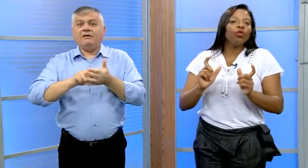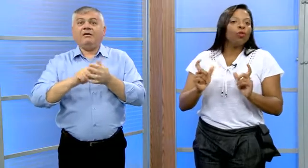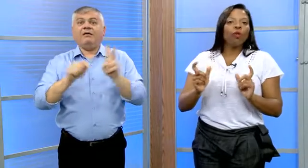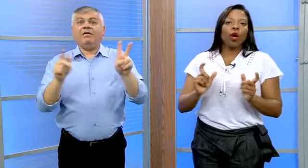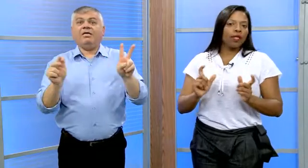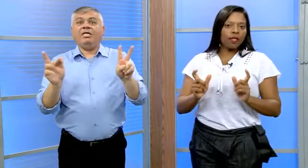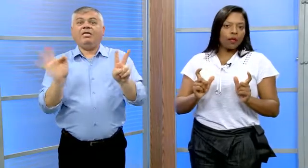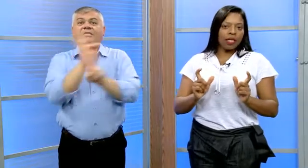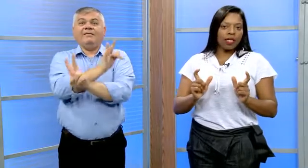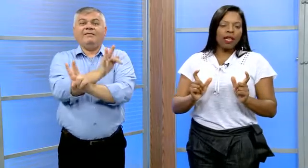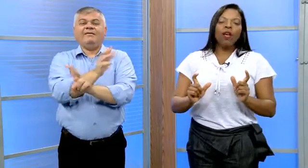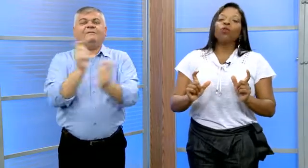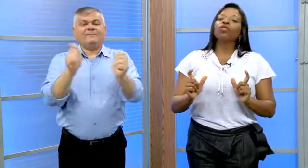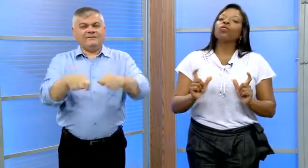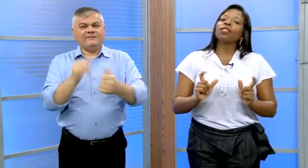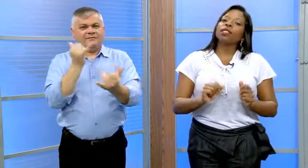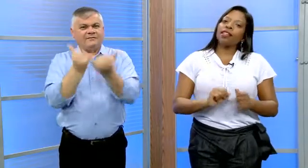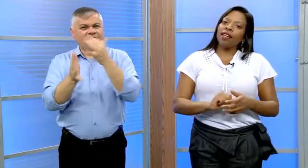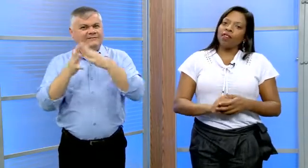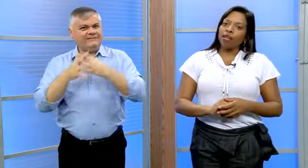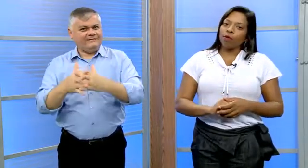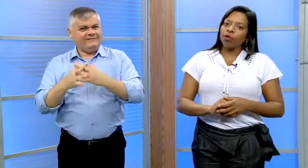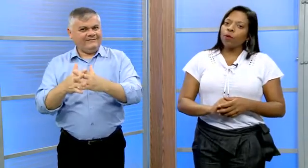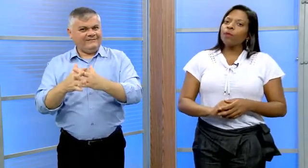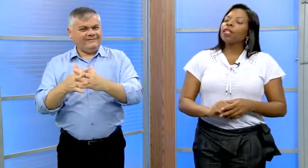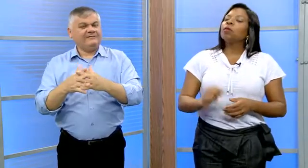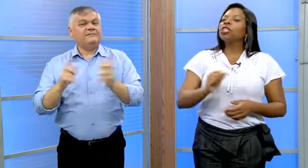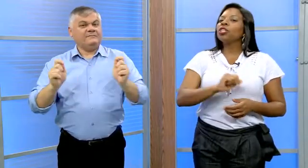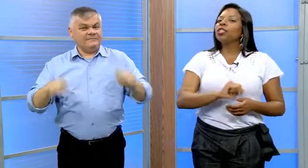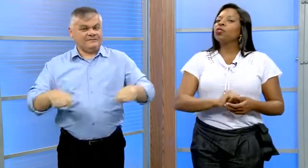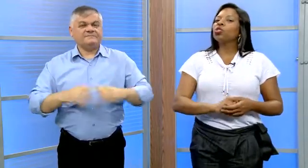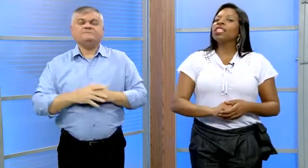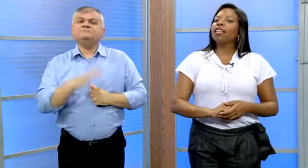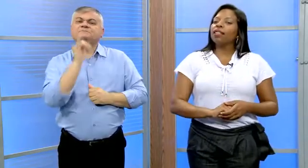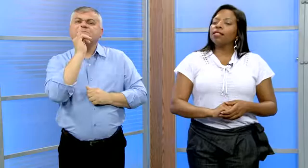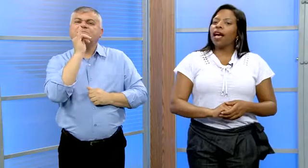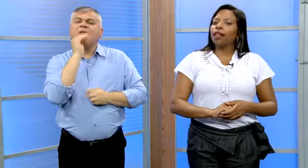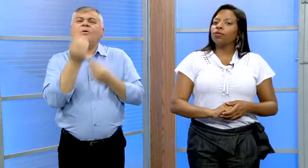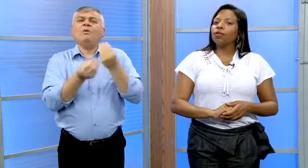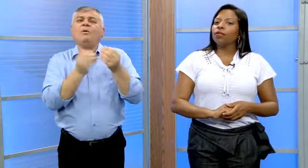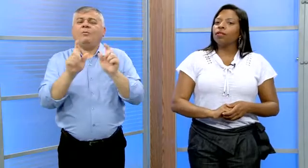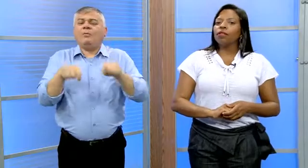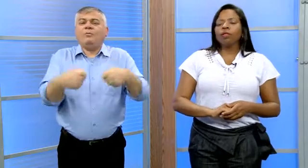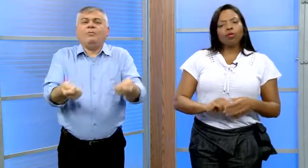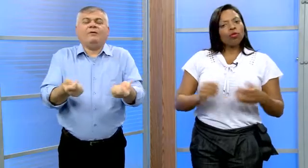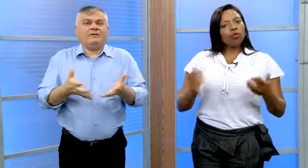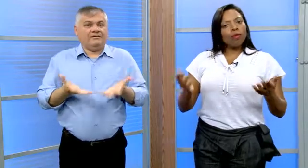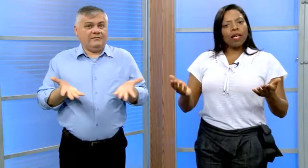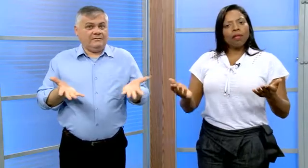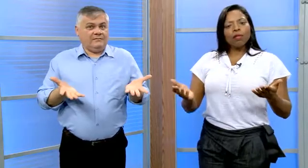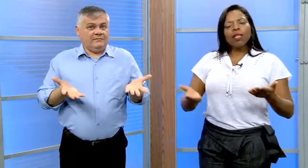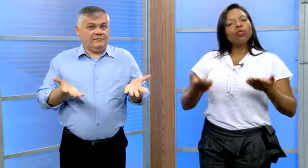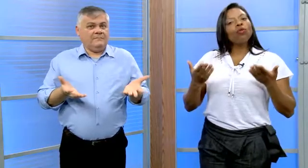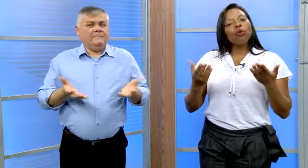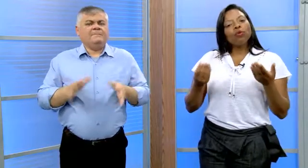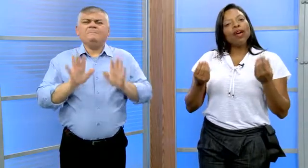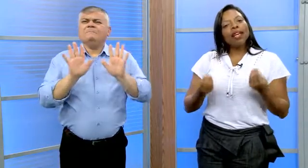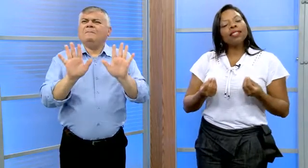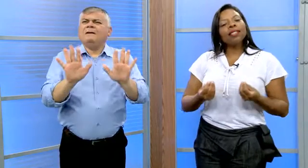muito próximas quando nós escrevemos. Imagine isso sinalizado. Tudo bem, mas como é que